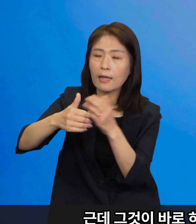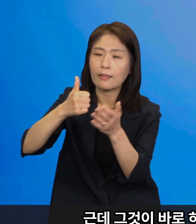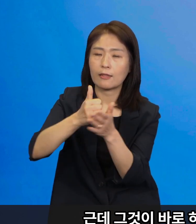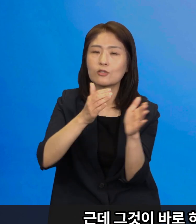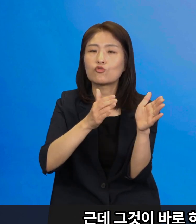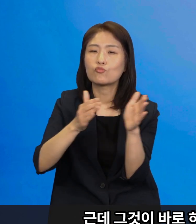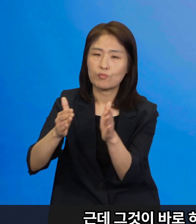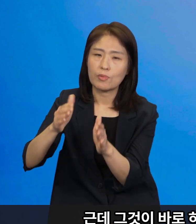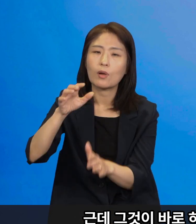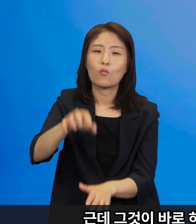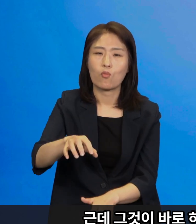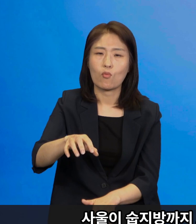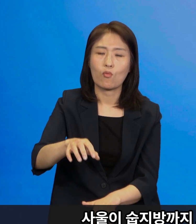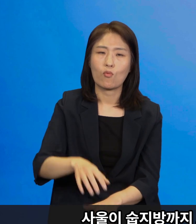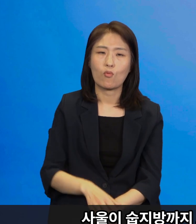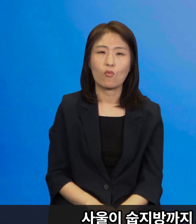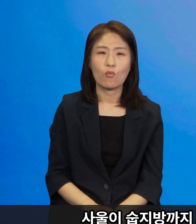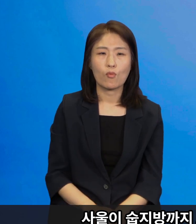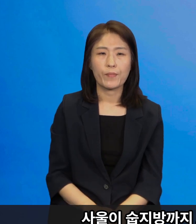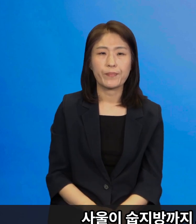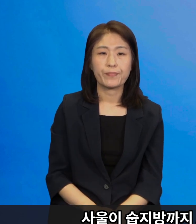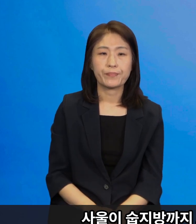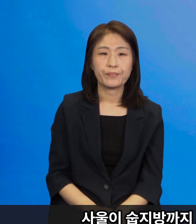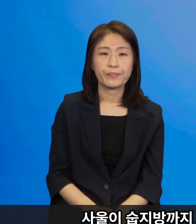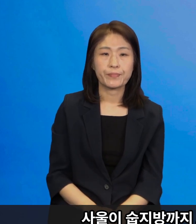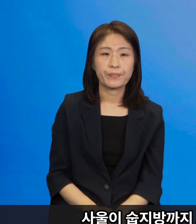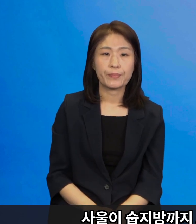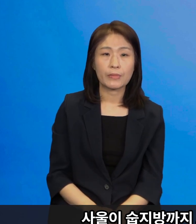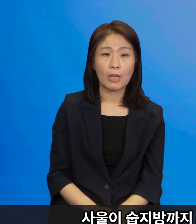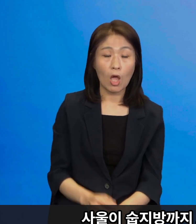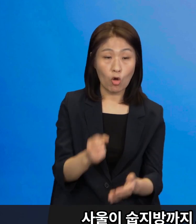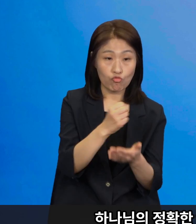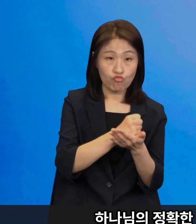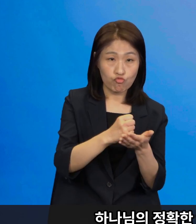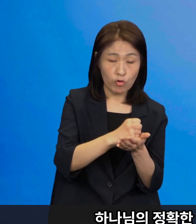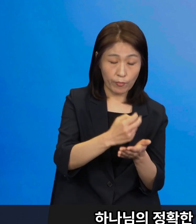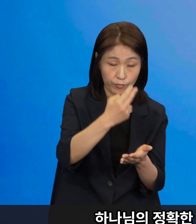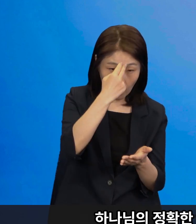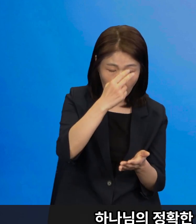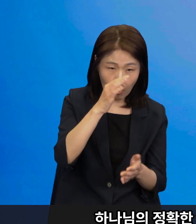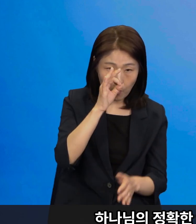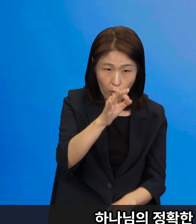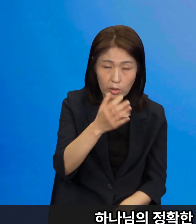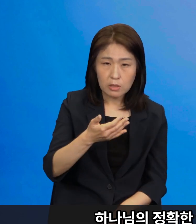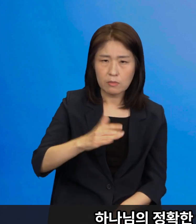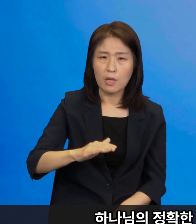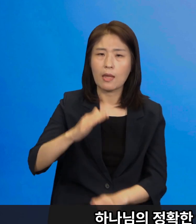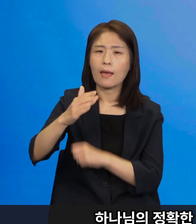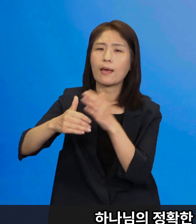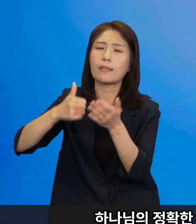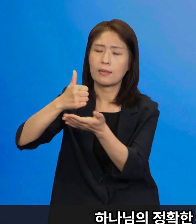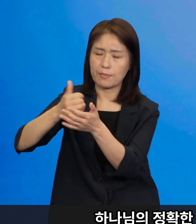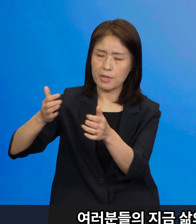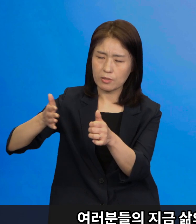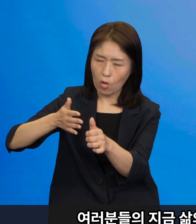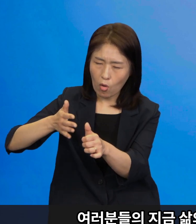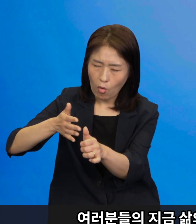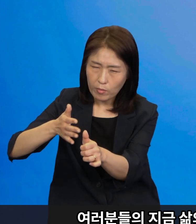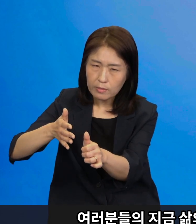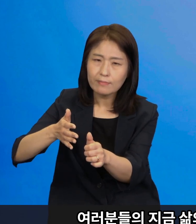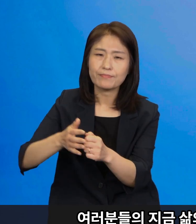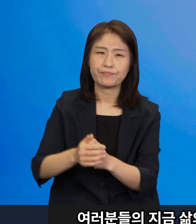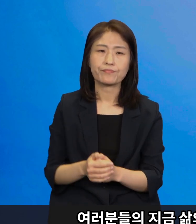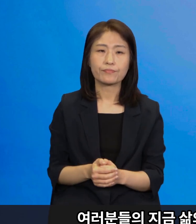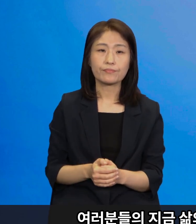자리였습니다. 사울이 숲지방까지 오게 된 것은 우연처럼 보였지만 하나님의 정확히 인도한 가운데 가게 된 것이죠. 여러분들의